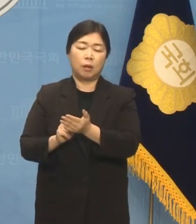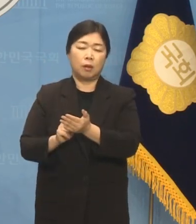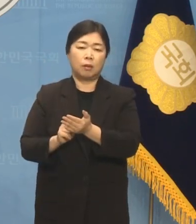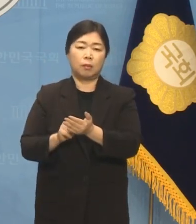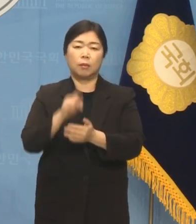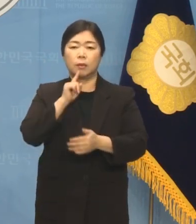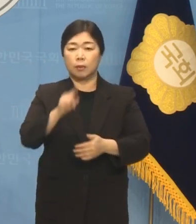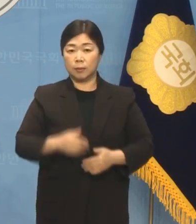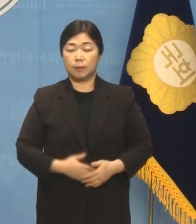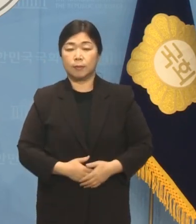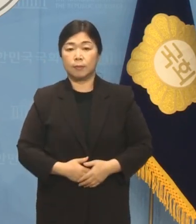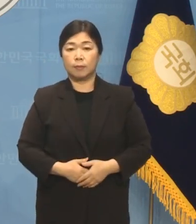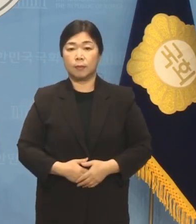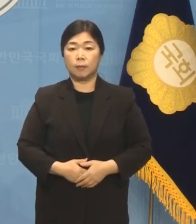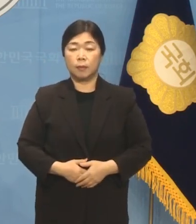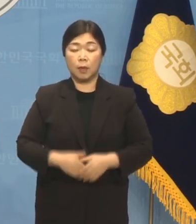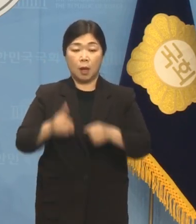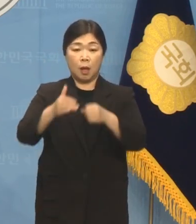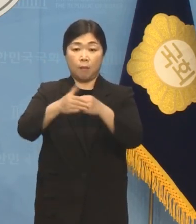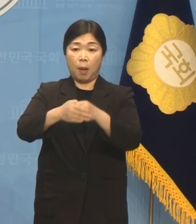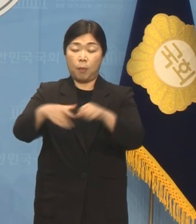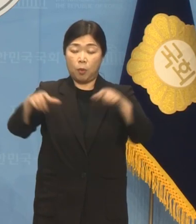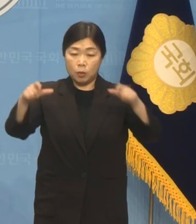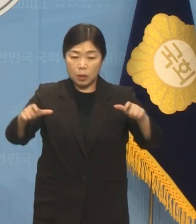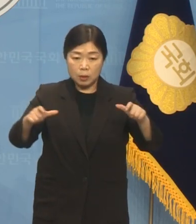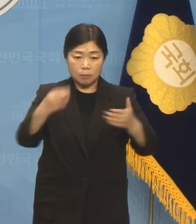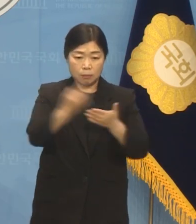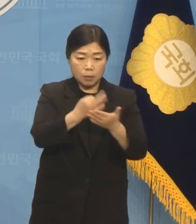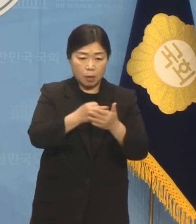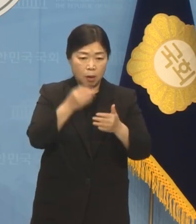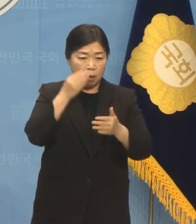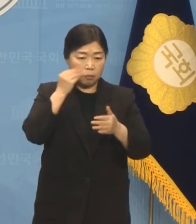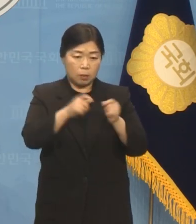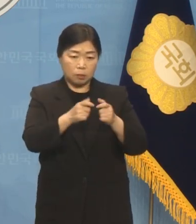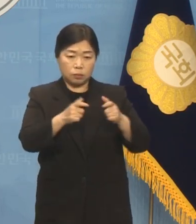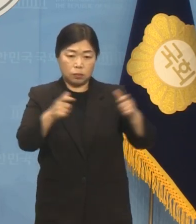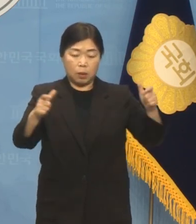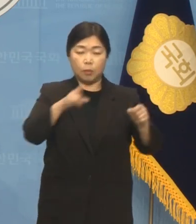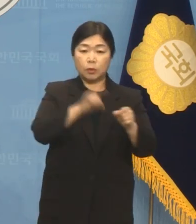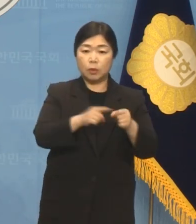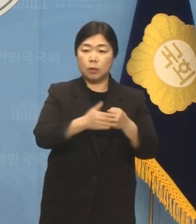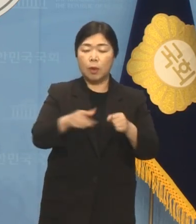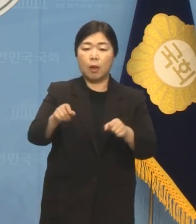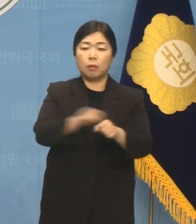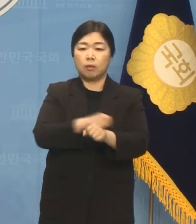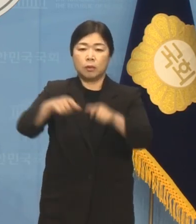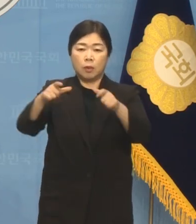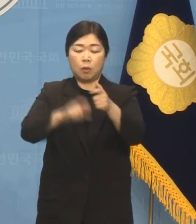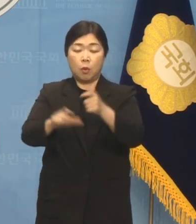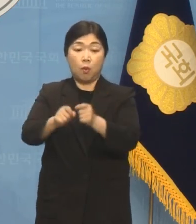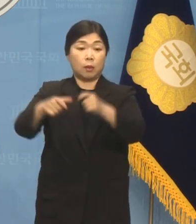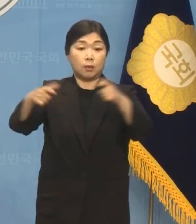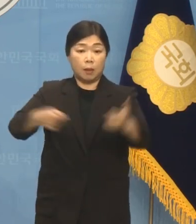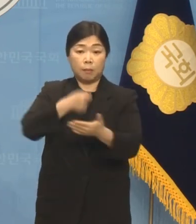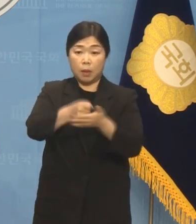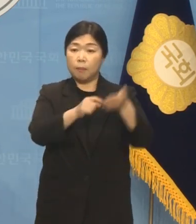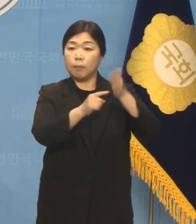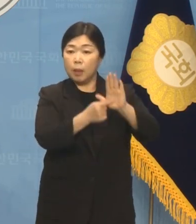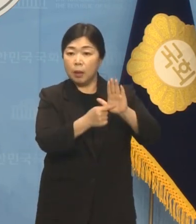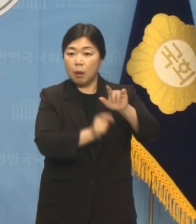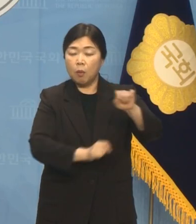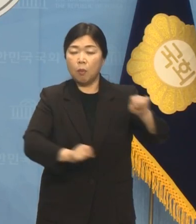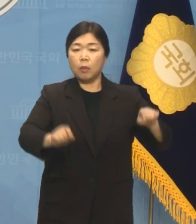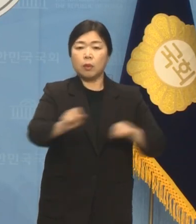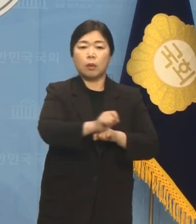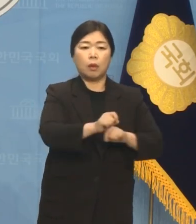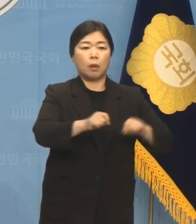있습니다. 마포구는 상권 활성화를 도모한다는 특구 확대가 오히려 젠트리피케이션을